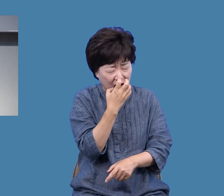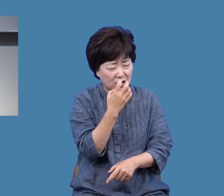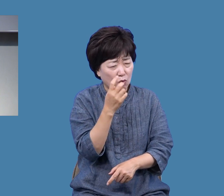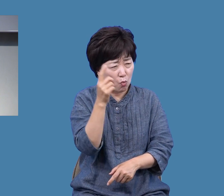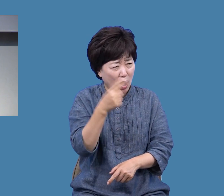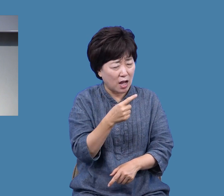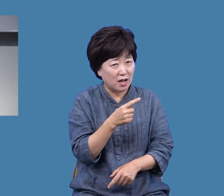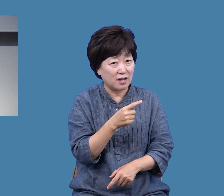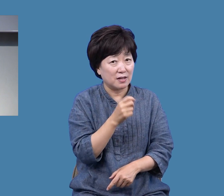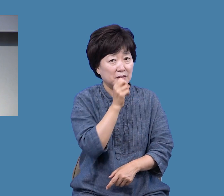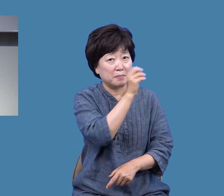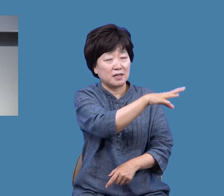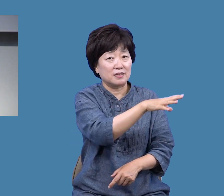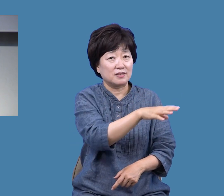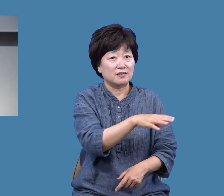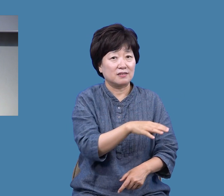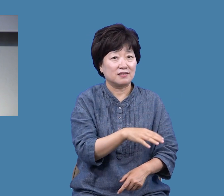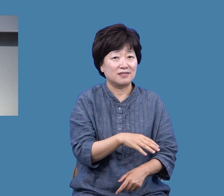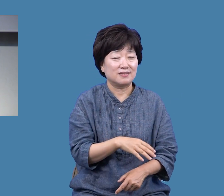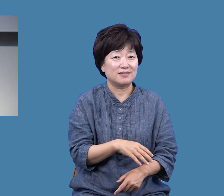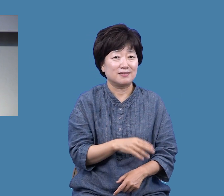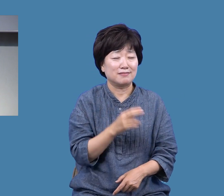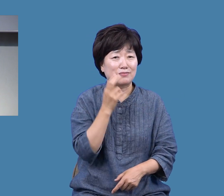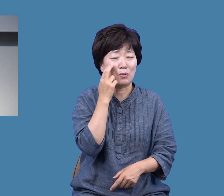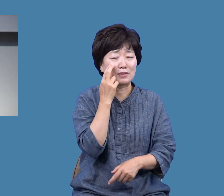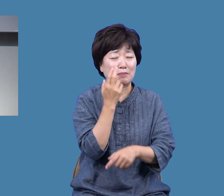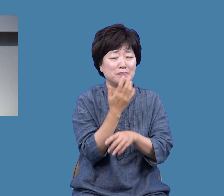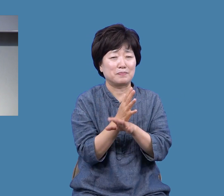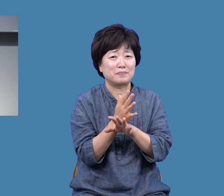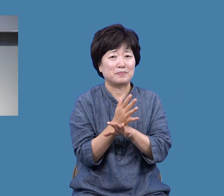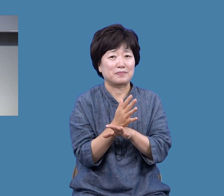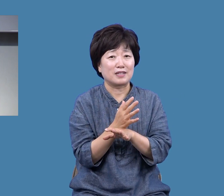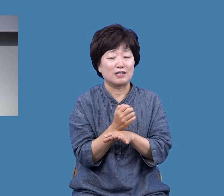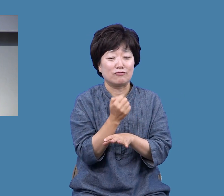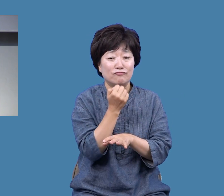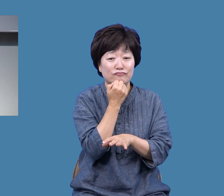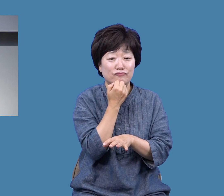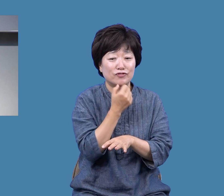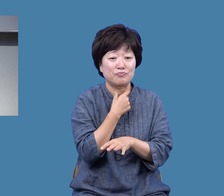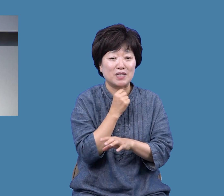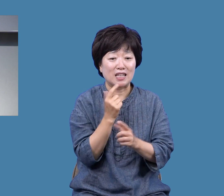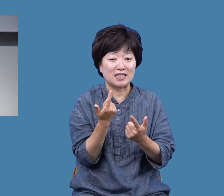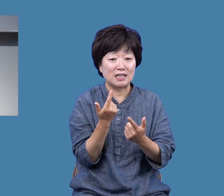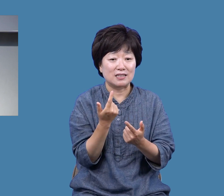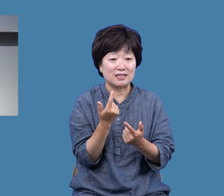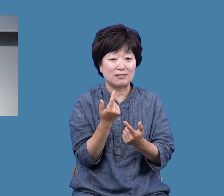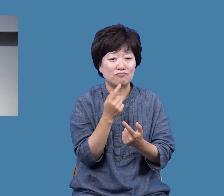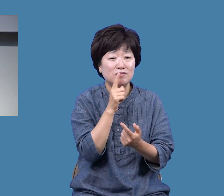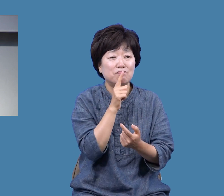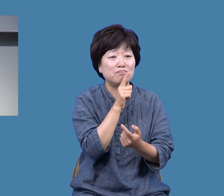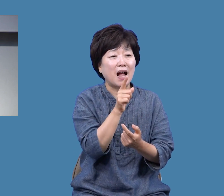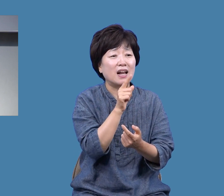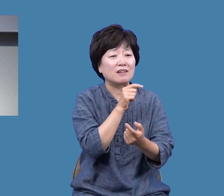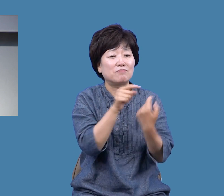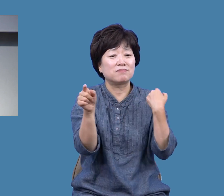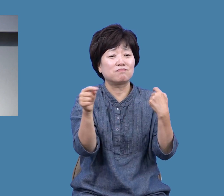농담을 해도 왜 웃지 않고 항상 심각하냐 그러더라고. 그게 뭐 안 웃고 싶어서 안 웃나? 못 알아들으니까 안 웃는 거지.